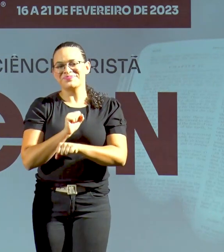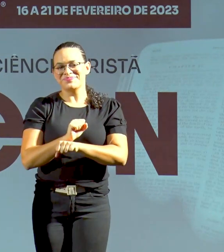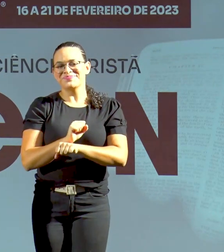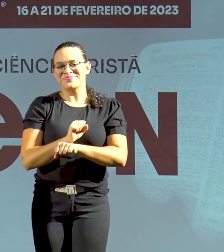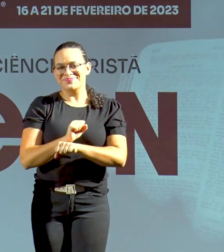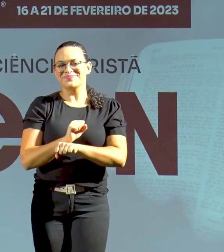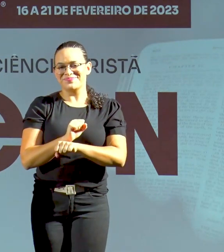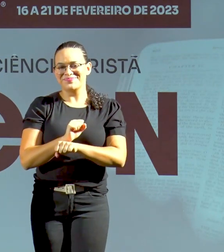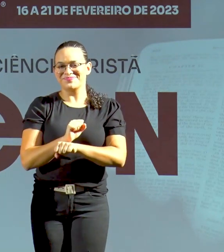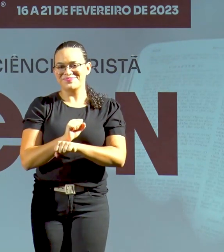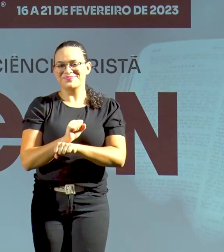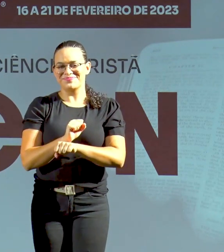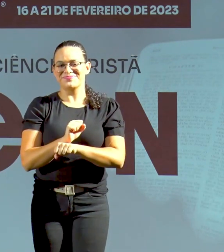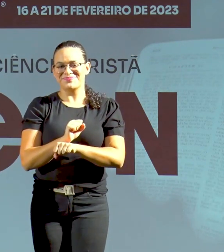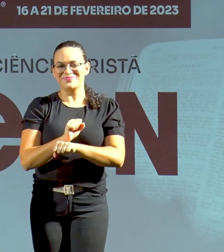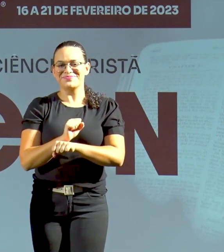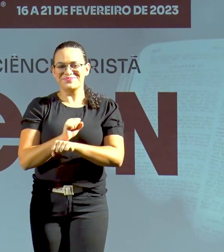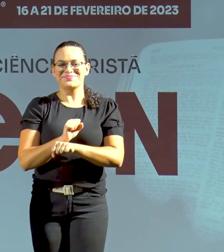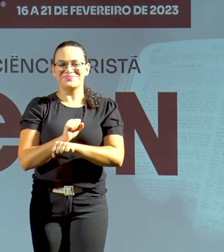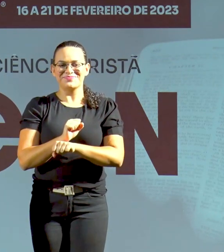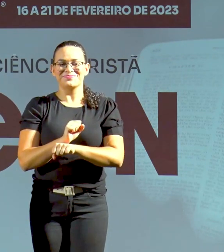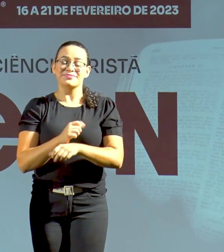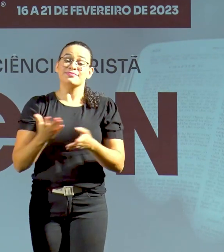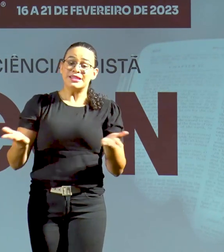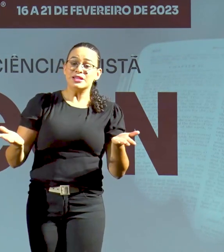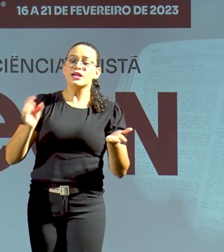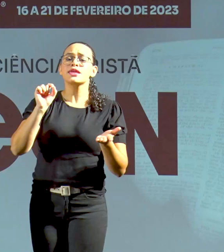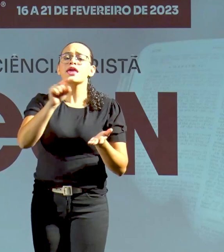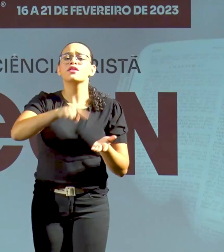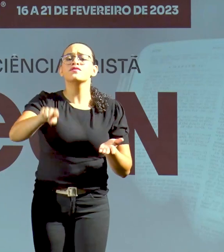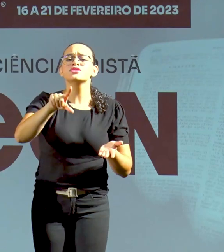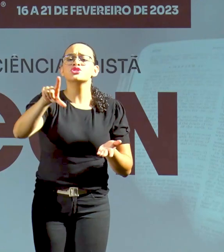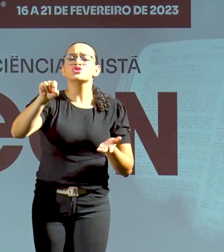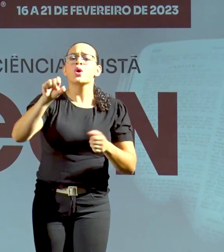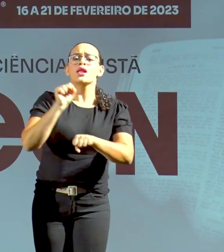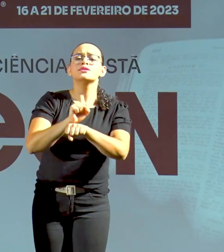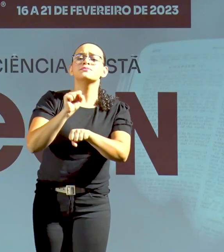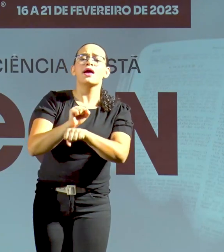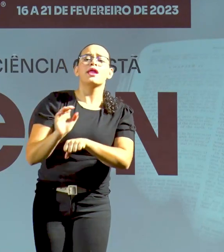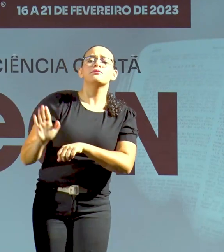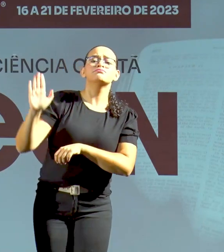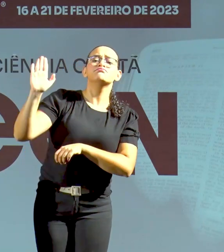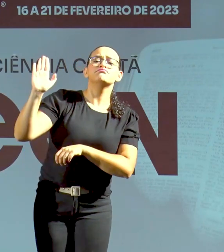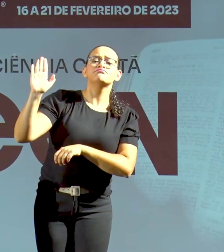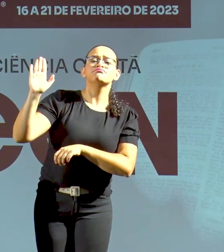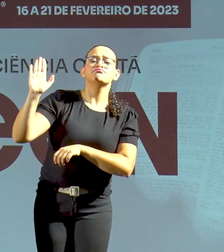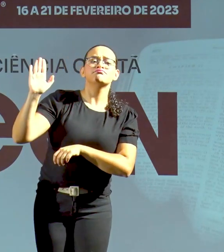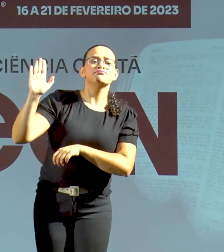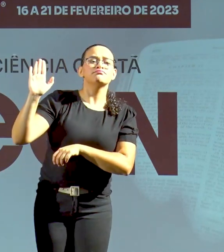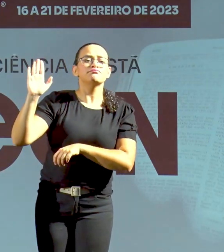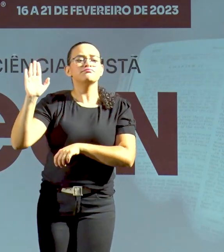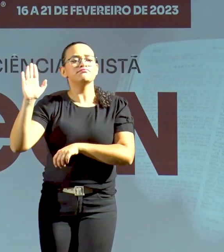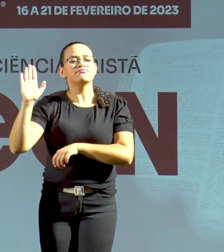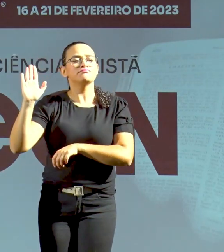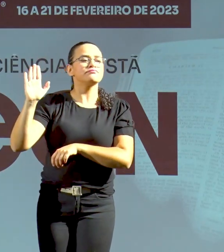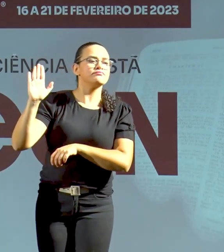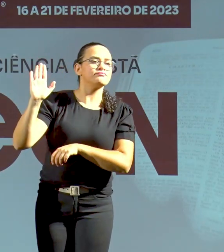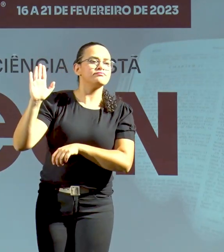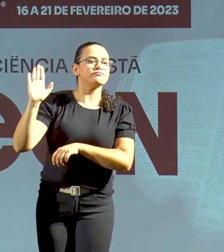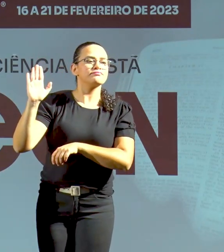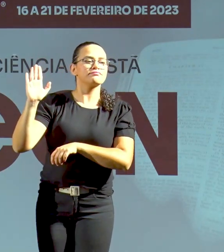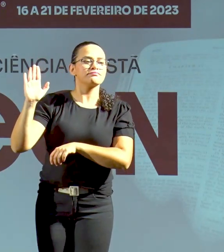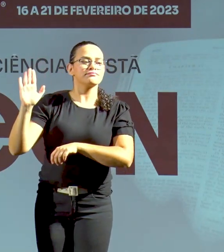Eu Escolhi Esperar o gente quem aqui escolheu esperar levanta a mão deixa eu ver olha só